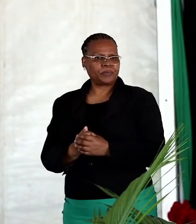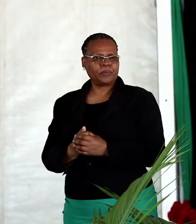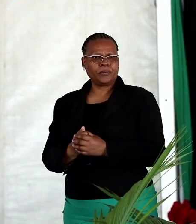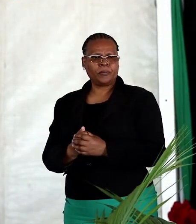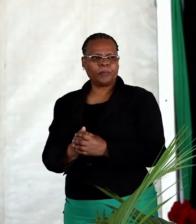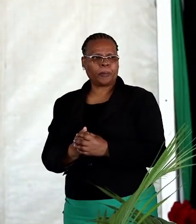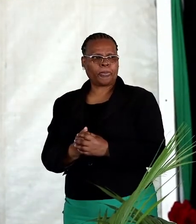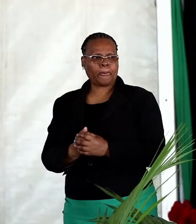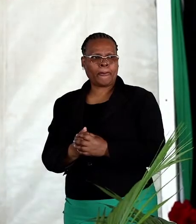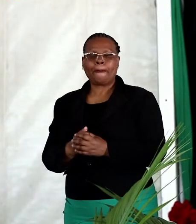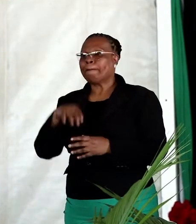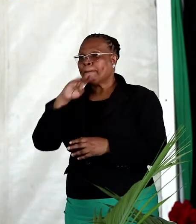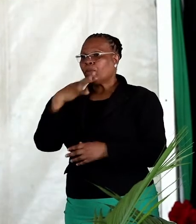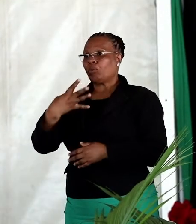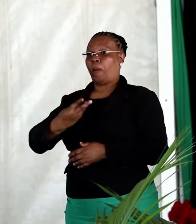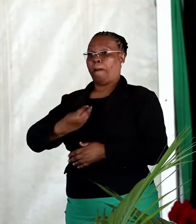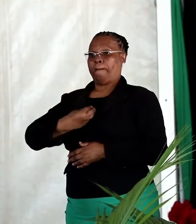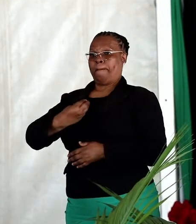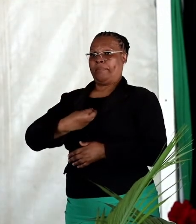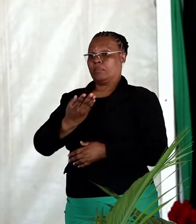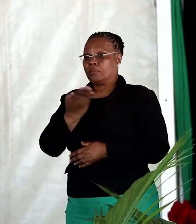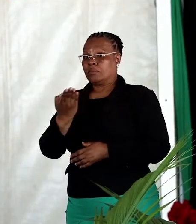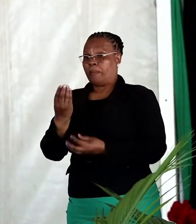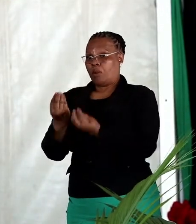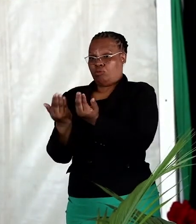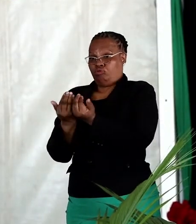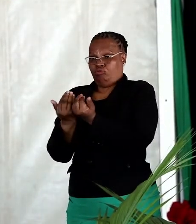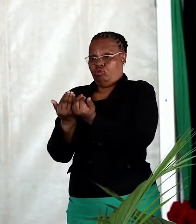wenu bantu bancinci usemninzi